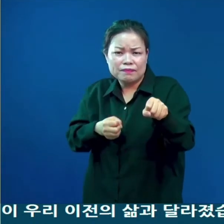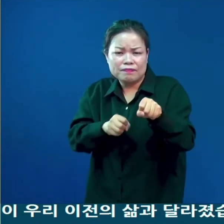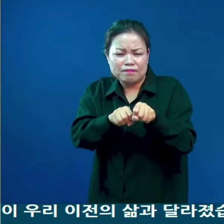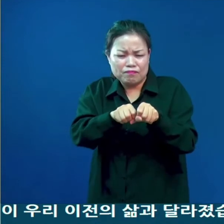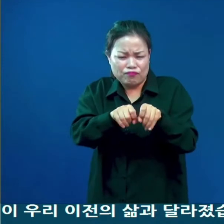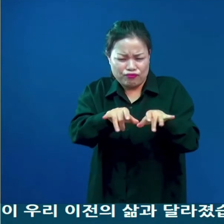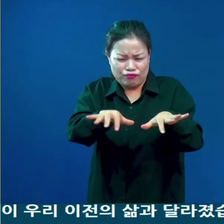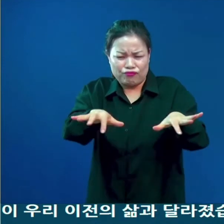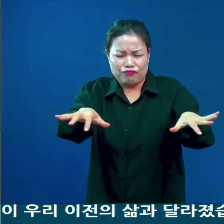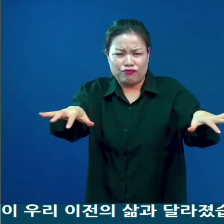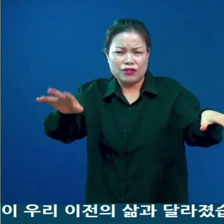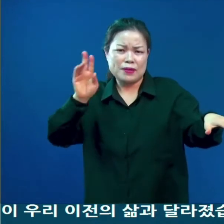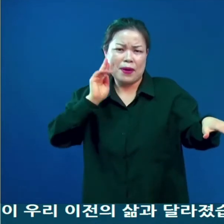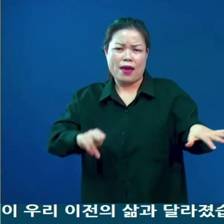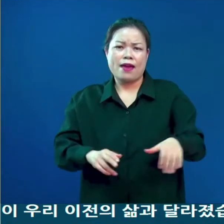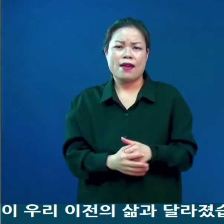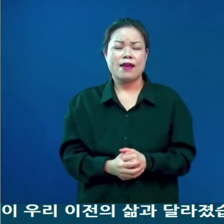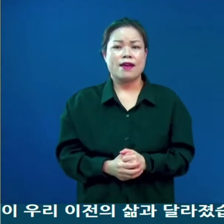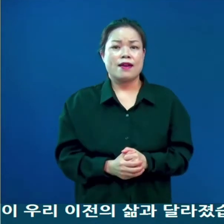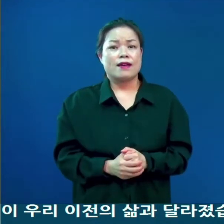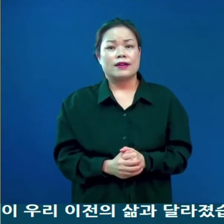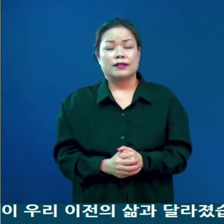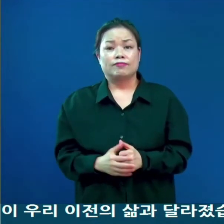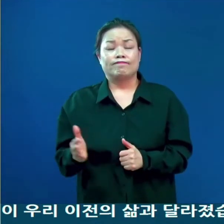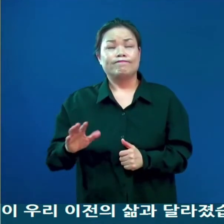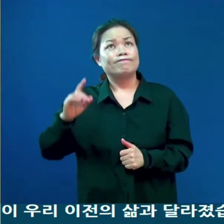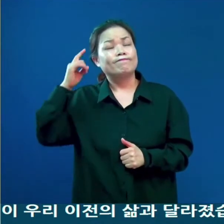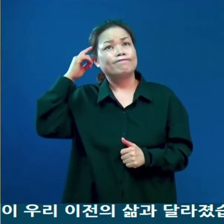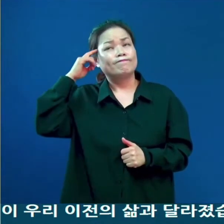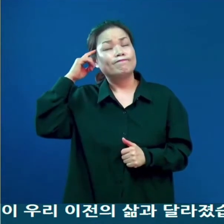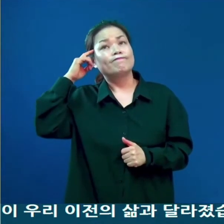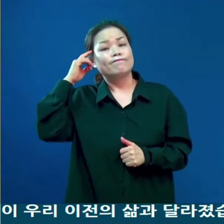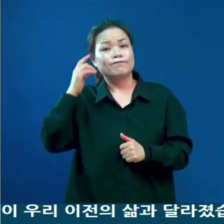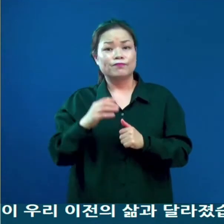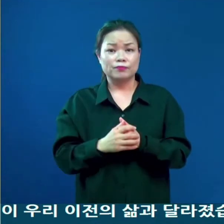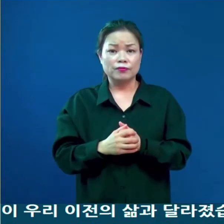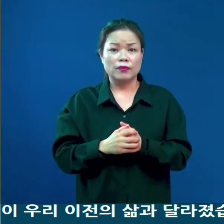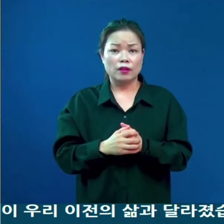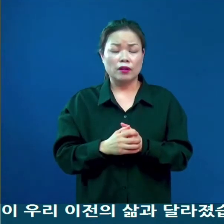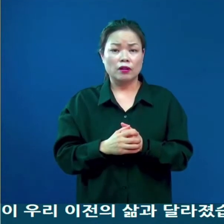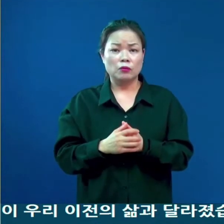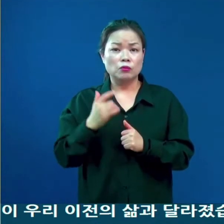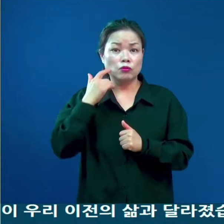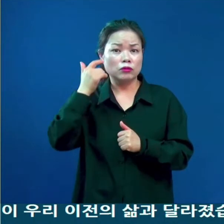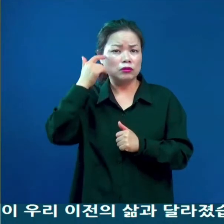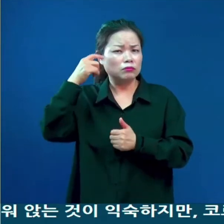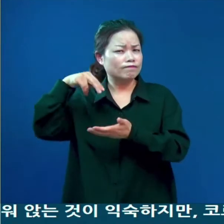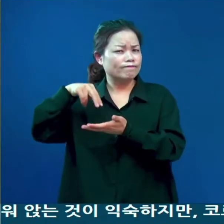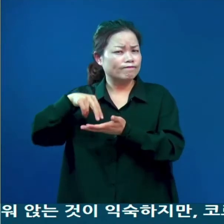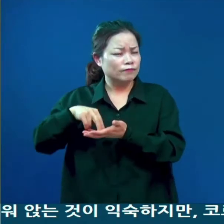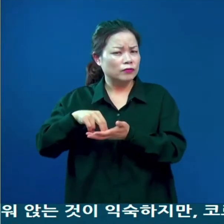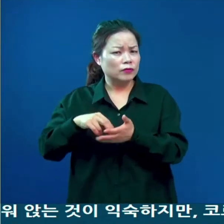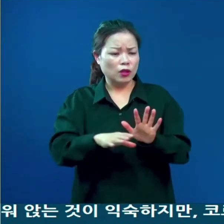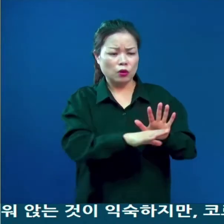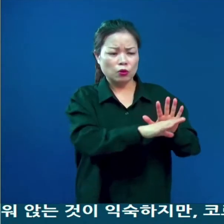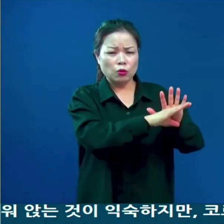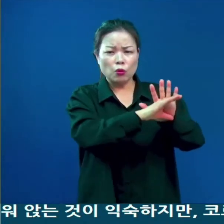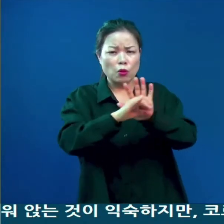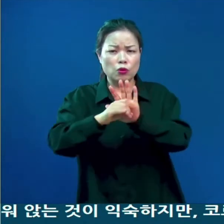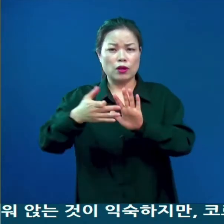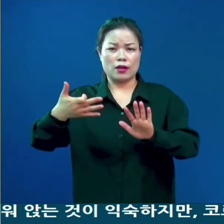것 같습니다. 그러면서 저는 문득 이런 생각이 들었습니다. 이 코로나19라는